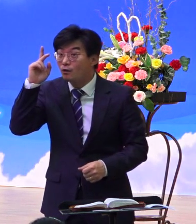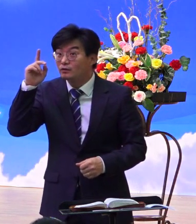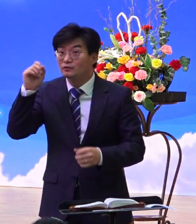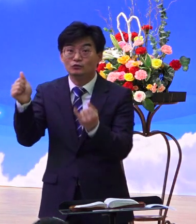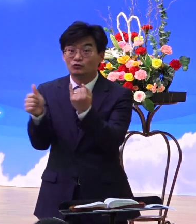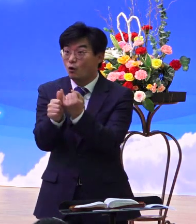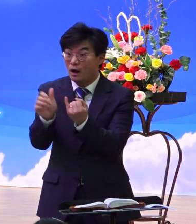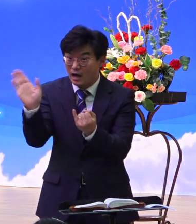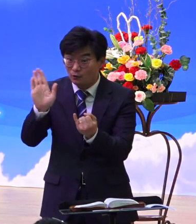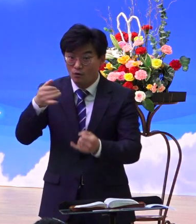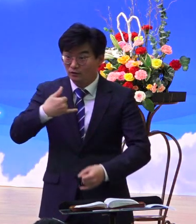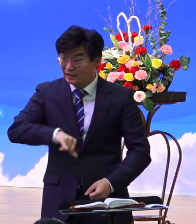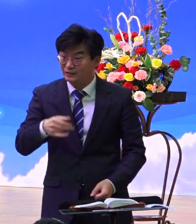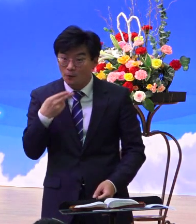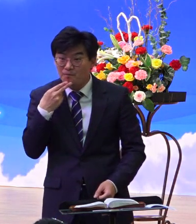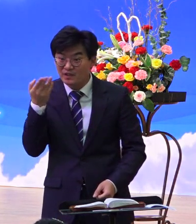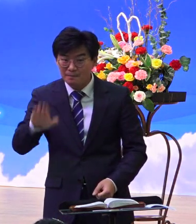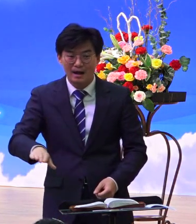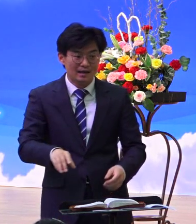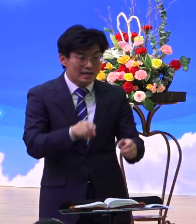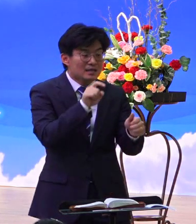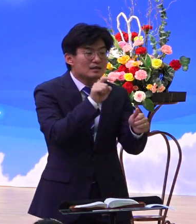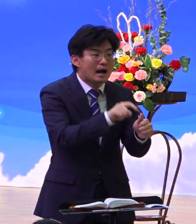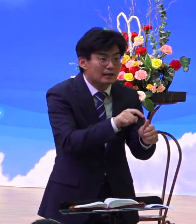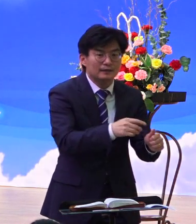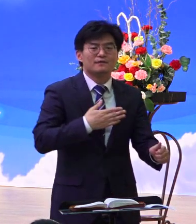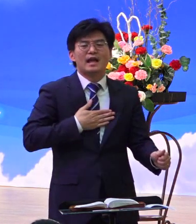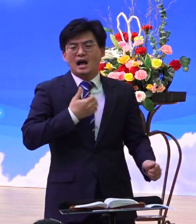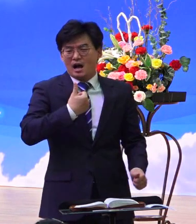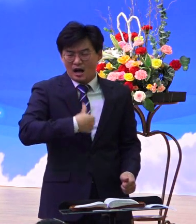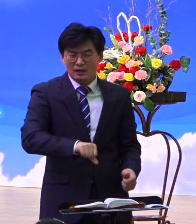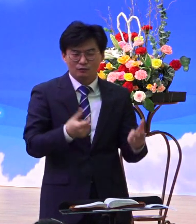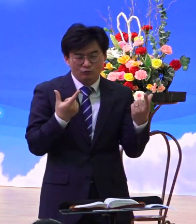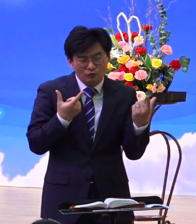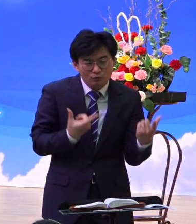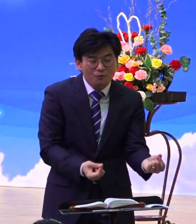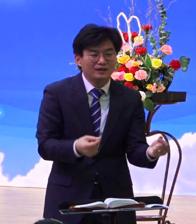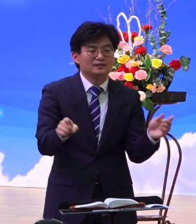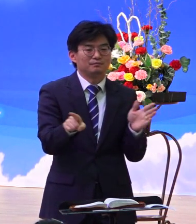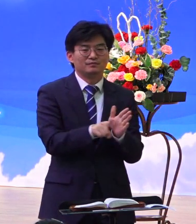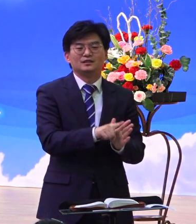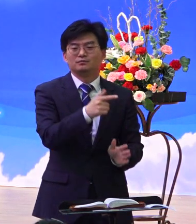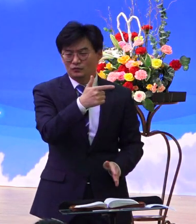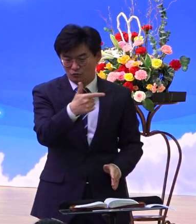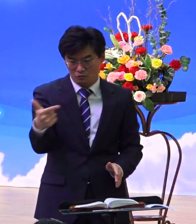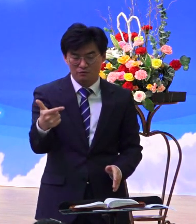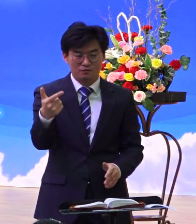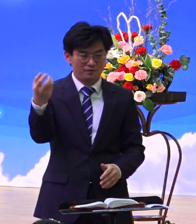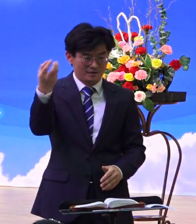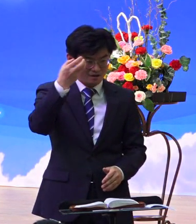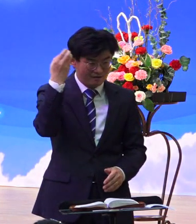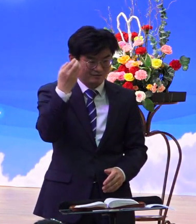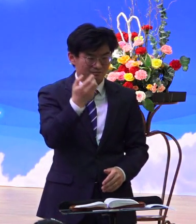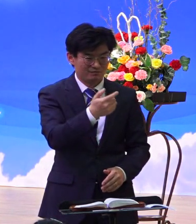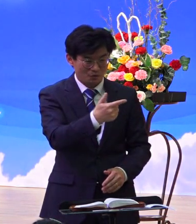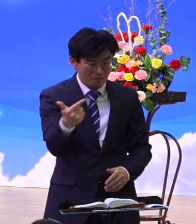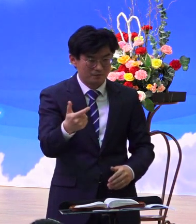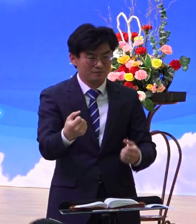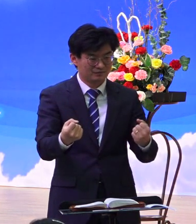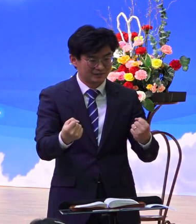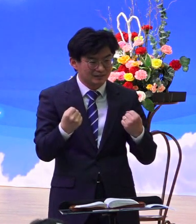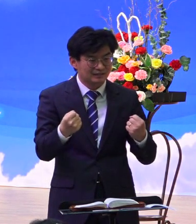안에서 하나님이 디모데 만나게 하셨고, 디모데가 내 아들이다, 정말 내가 사랑하는 신앙의 아들, 영적인 아들이다, 그렇게